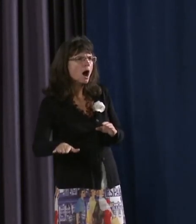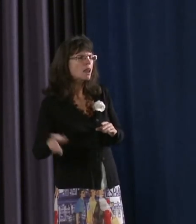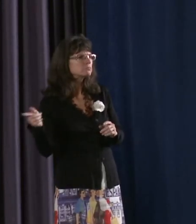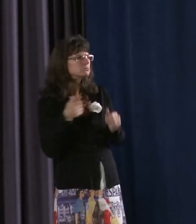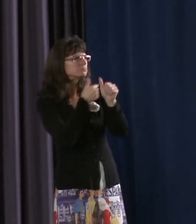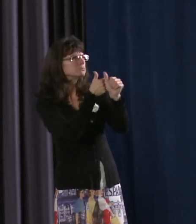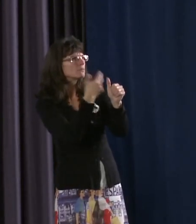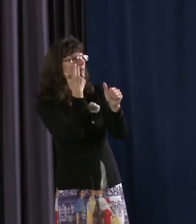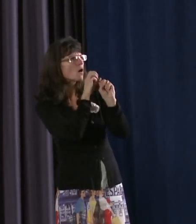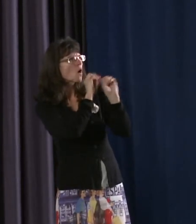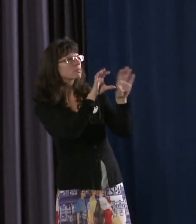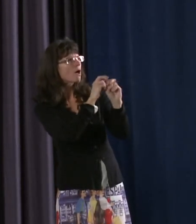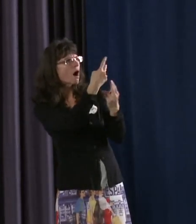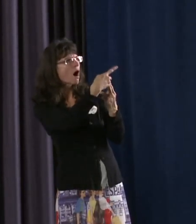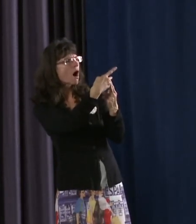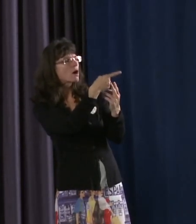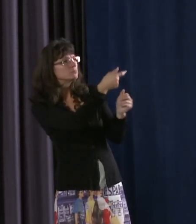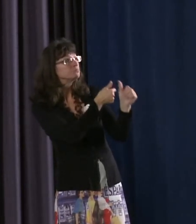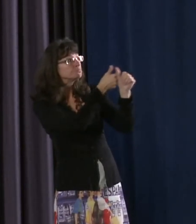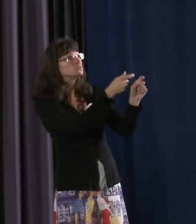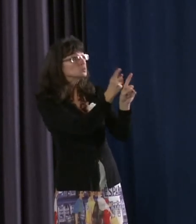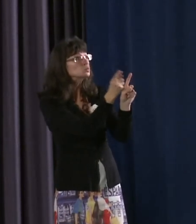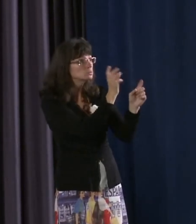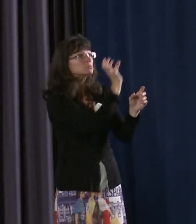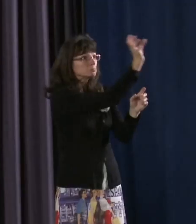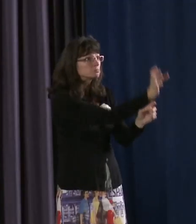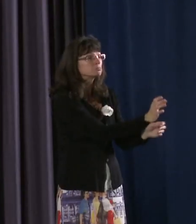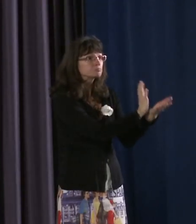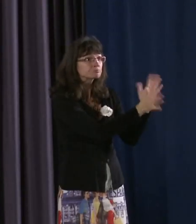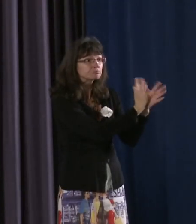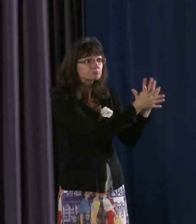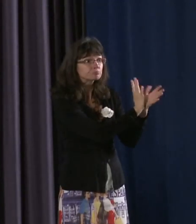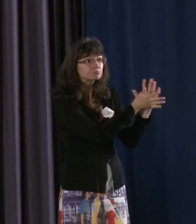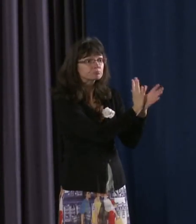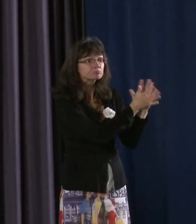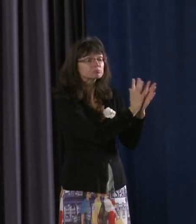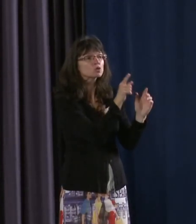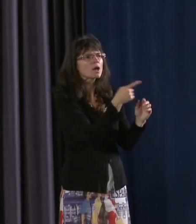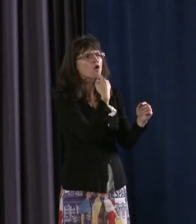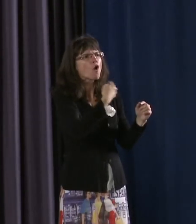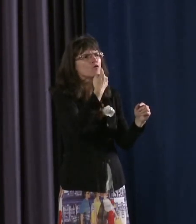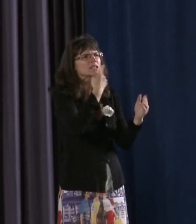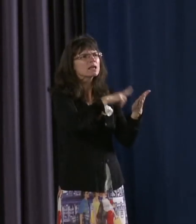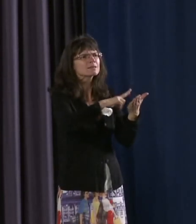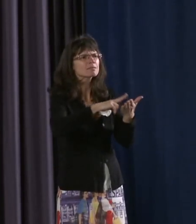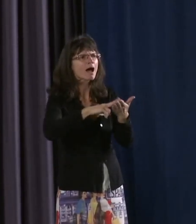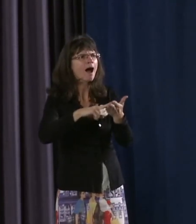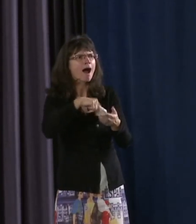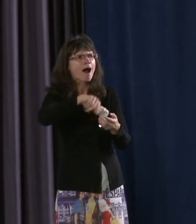televiziji in je bila pospremljena tudi znakovnimi oziroma z govorico znakov, ali kako vi rečete, mi je bilo strašno